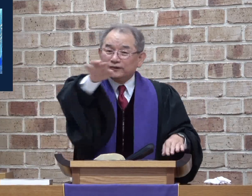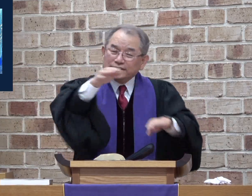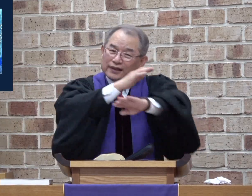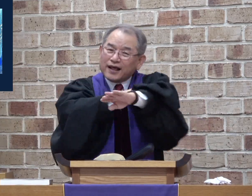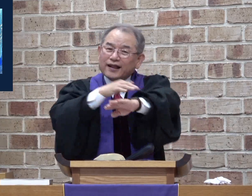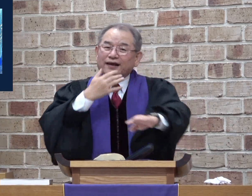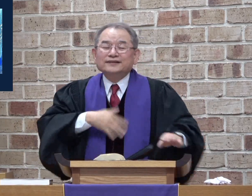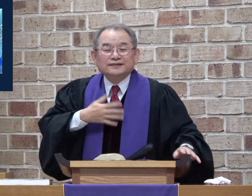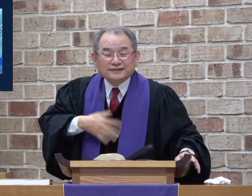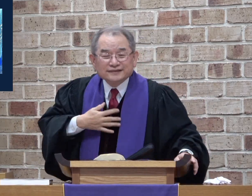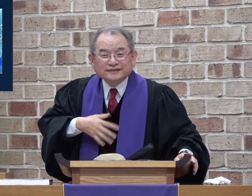모습입니다.